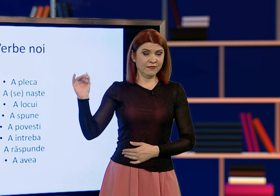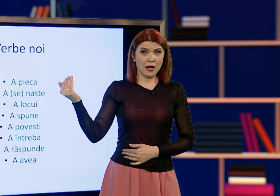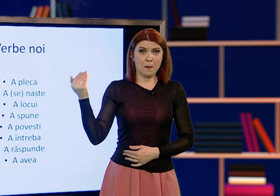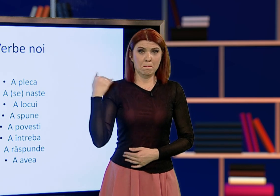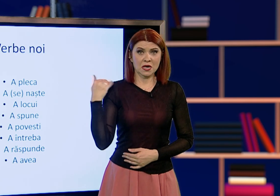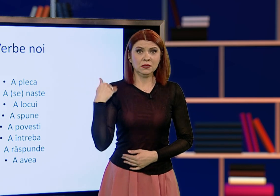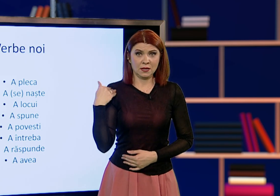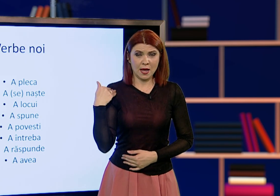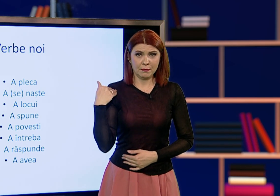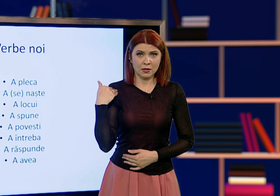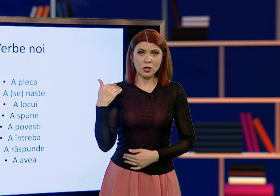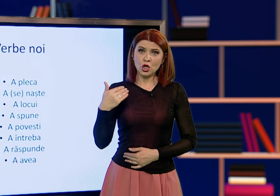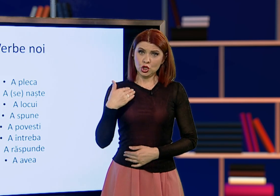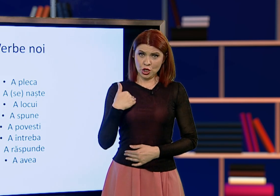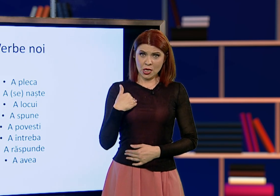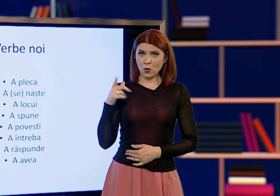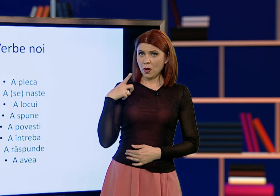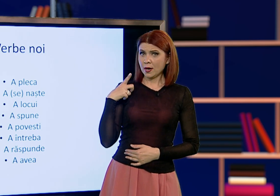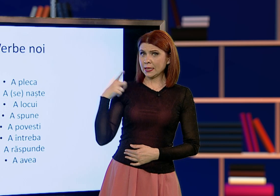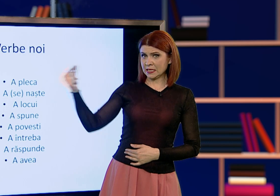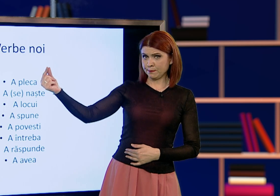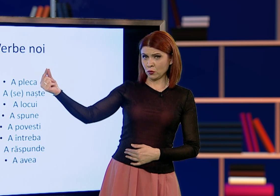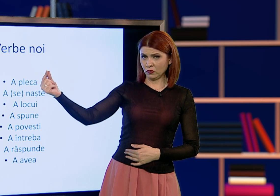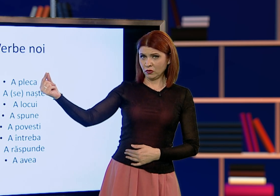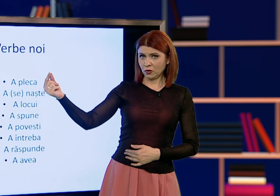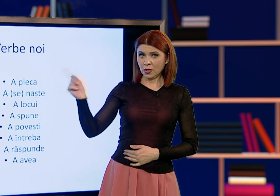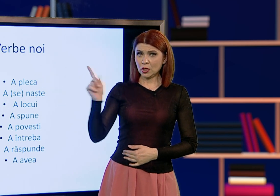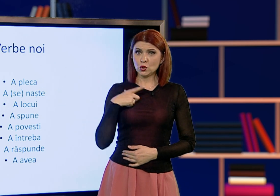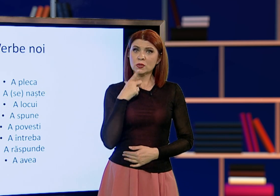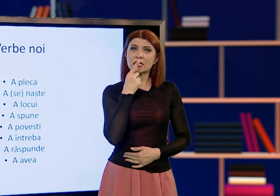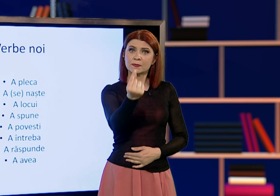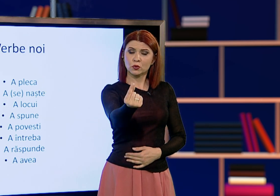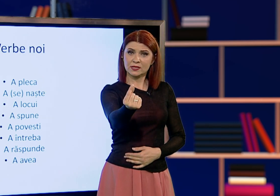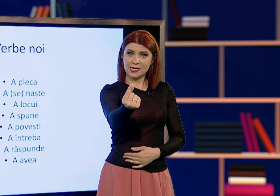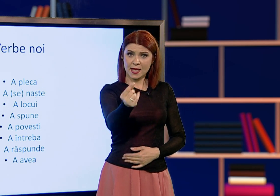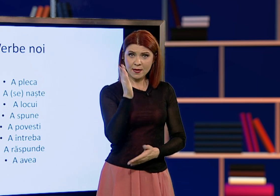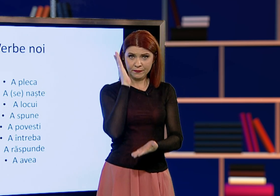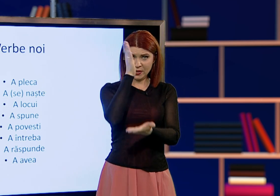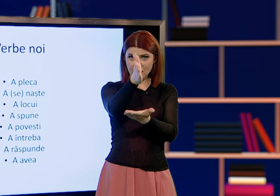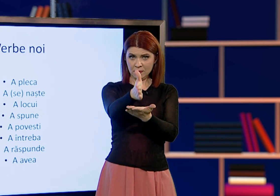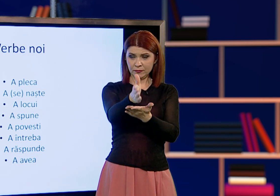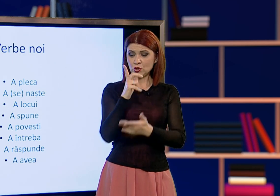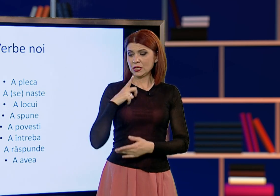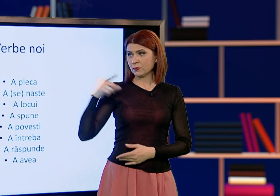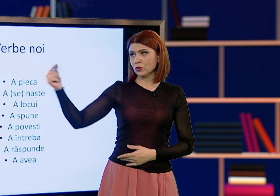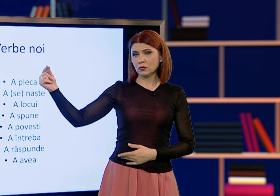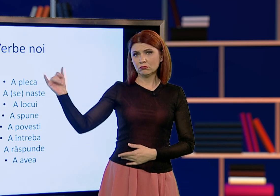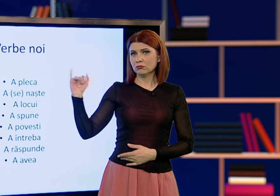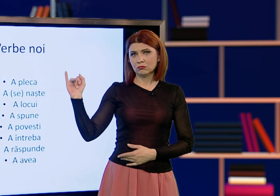va mă întreabă și eu răspund Deci nu îți răspund ție da și răspund Da